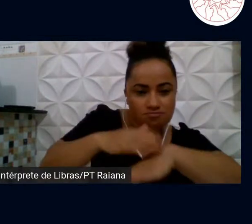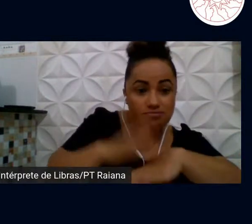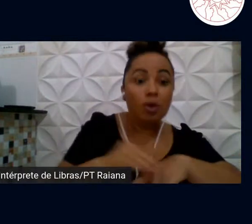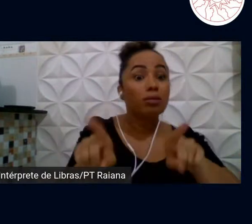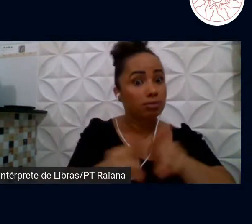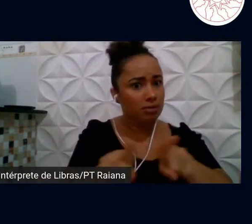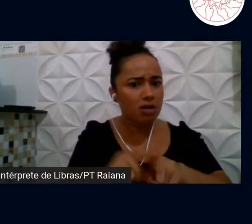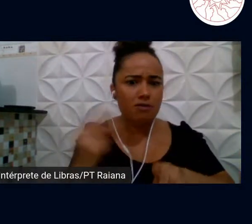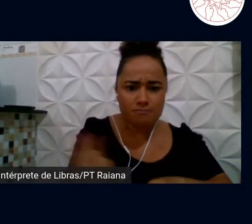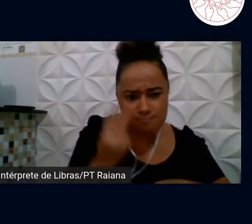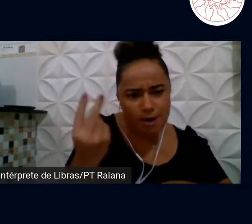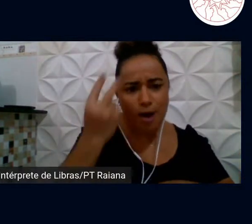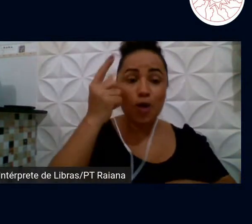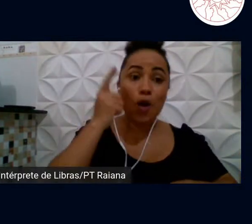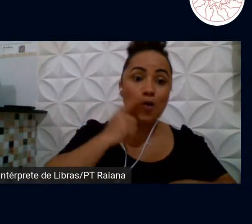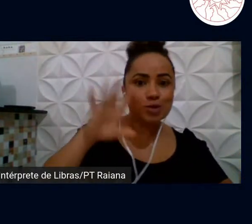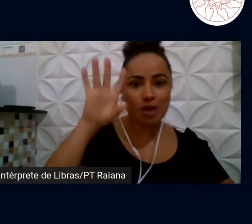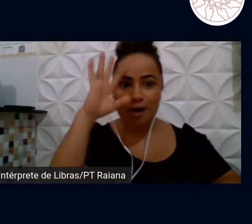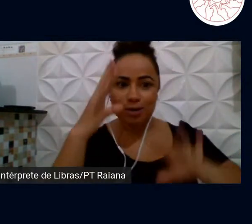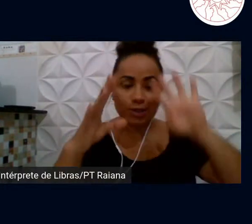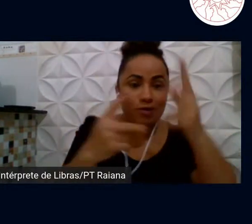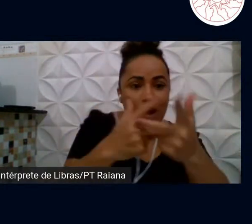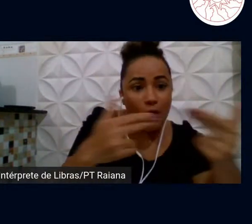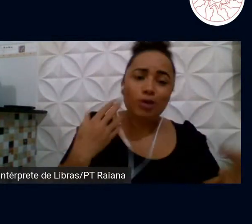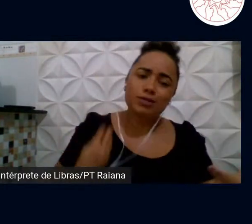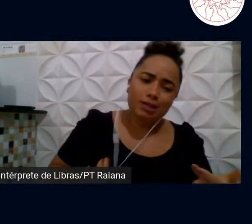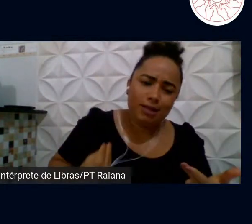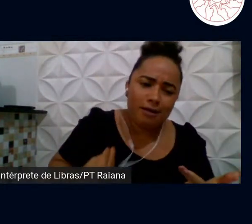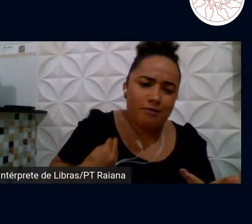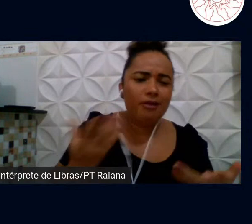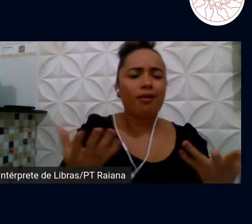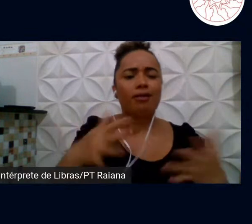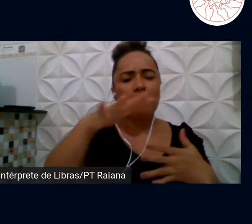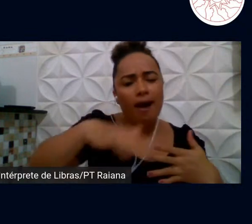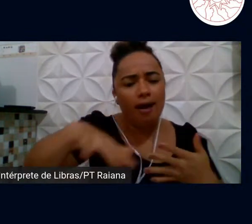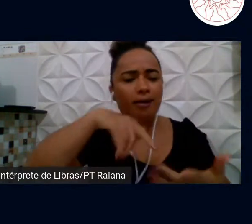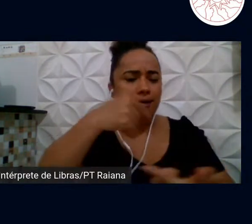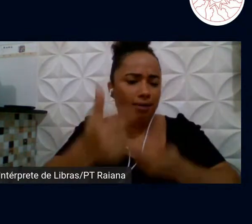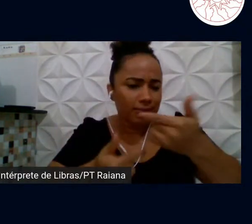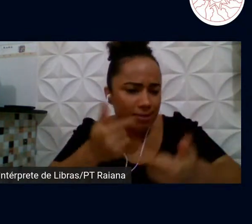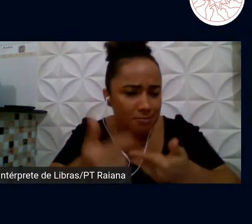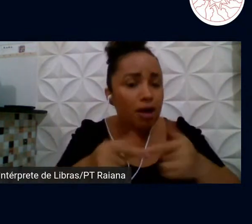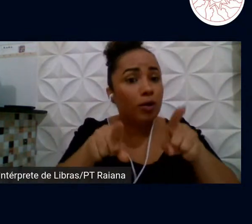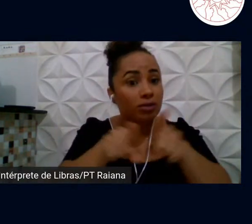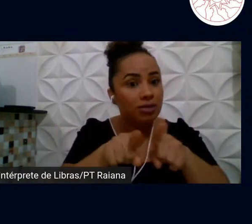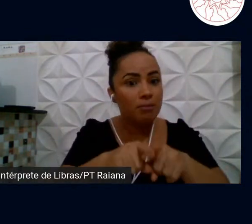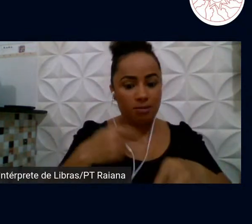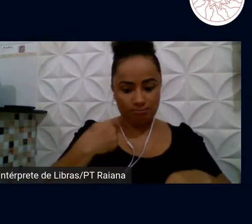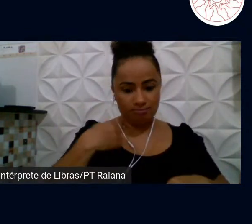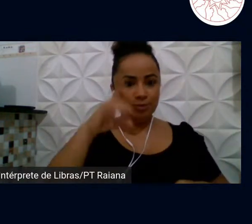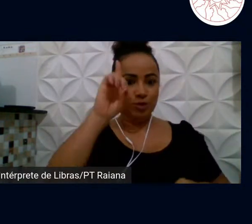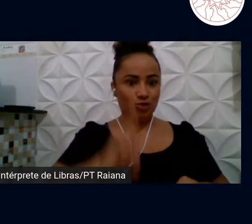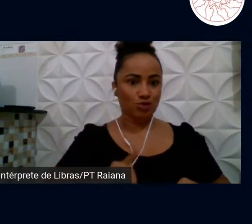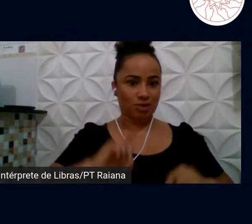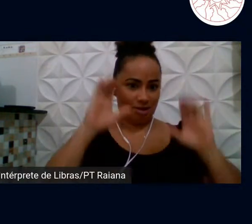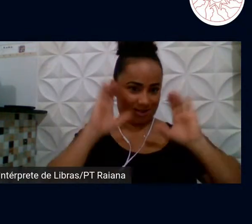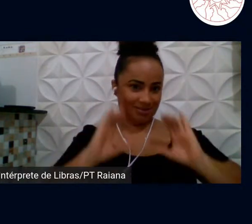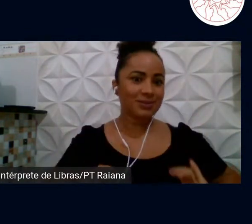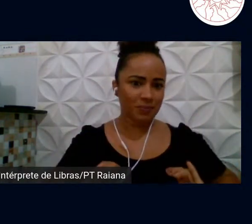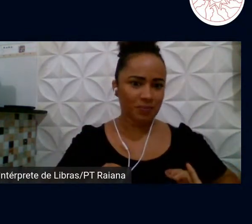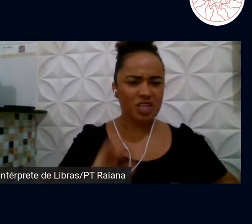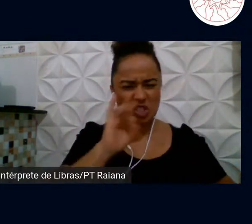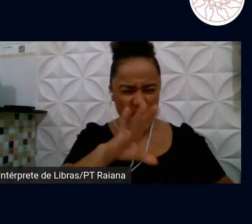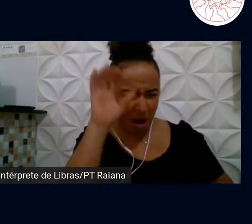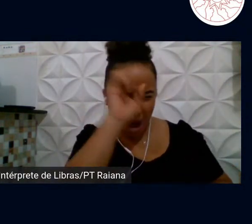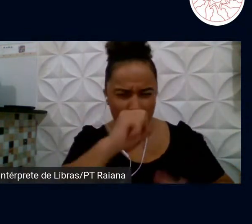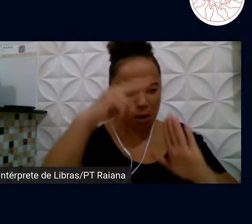valores para resolver questões do cotidiano, do mundo do trabalho e para exercer a cidadania. Então, não é só para aprender a ler